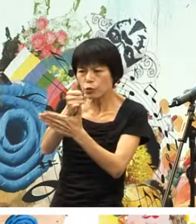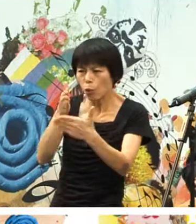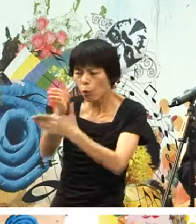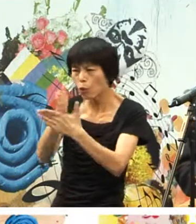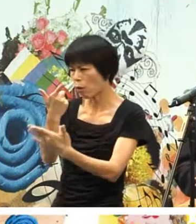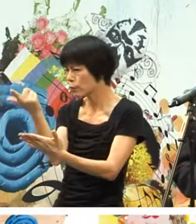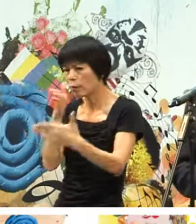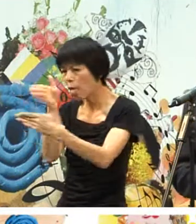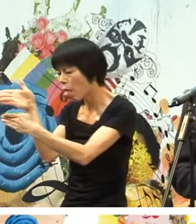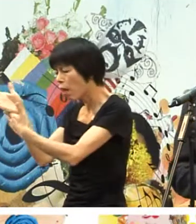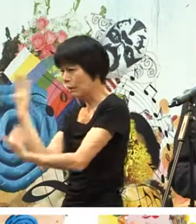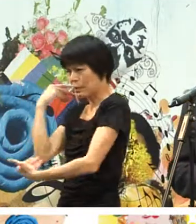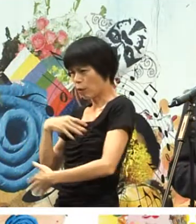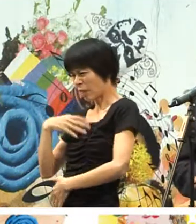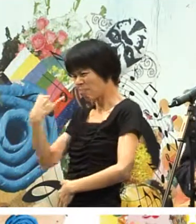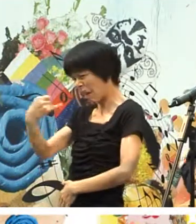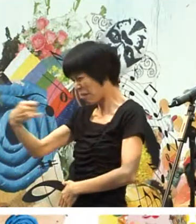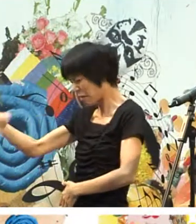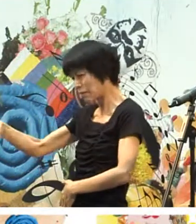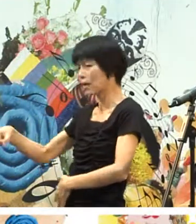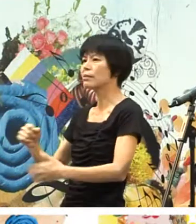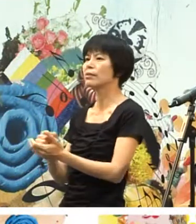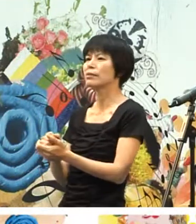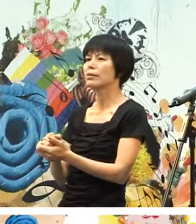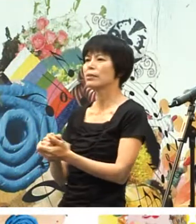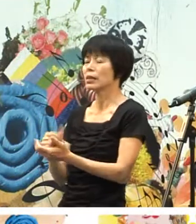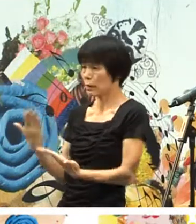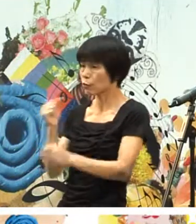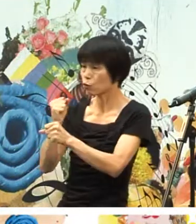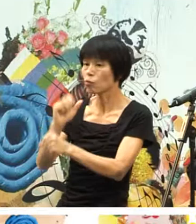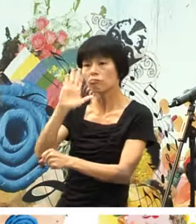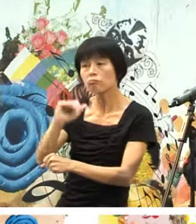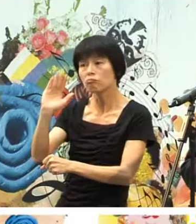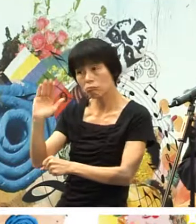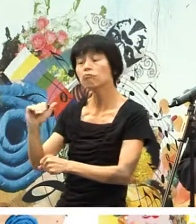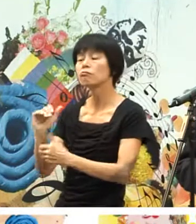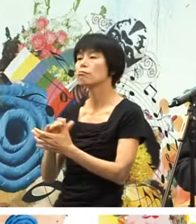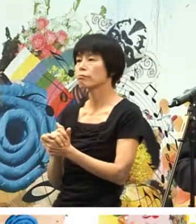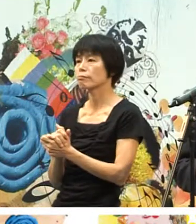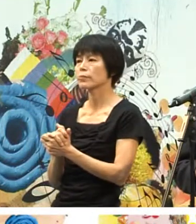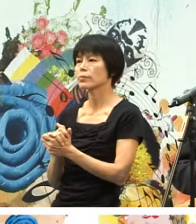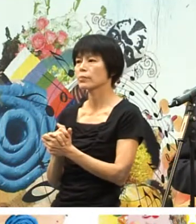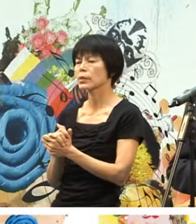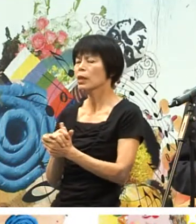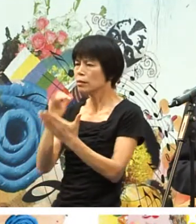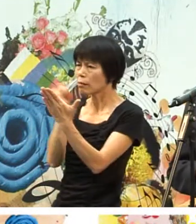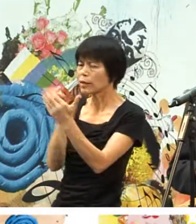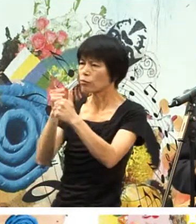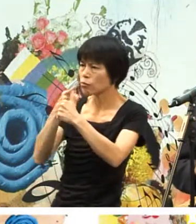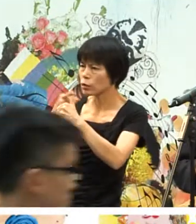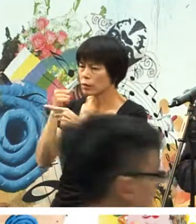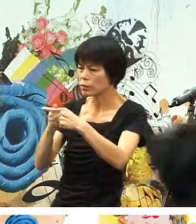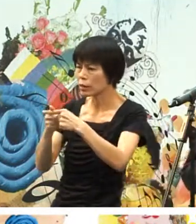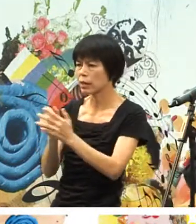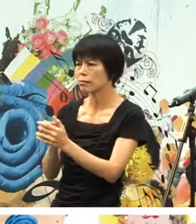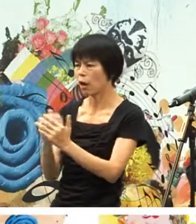前我哋認為唔可能嘅、唔可以嘅。都做到出嚟。本身藝術係冇